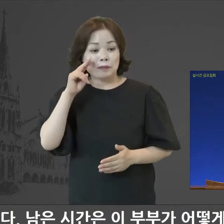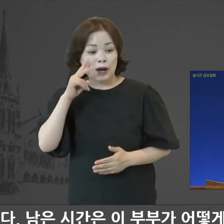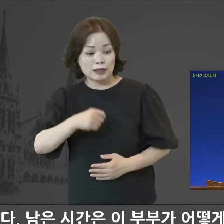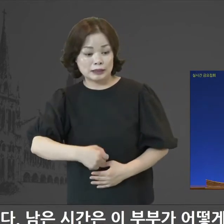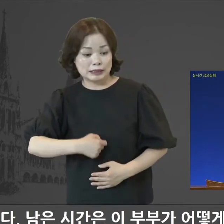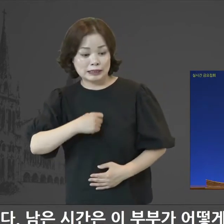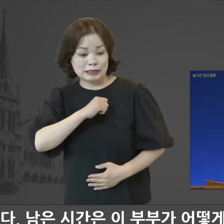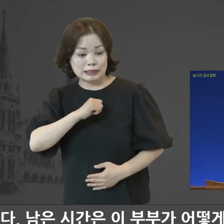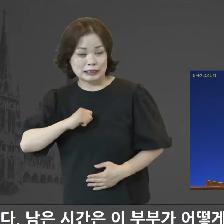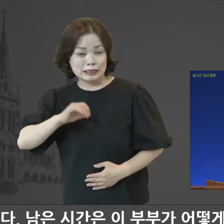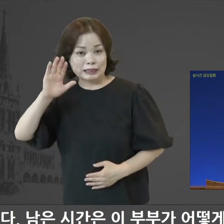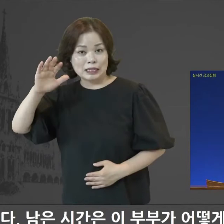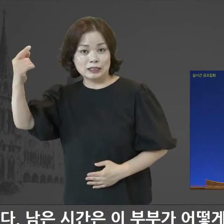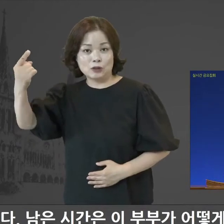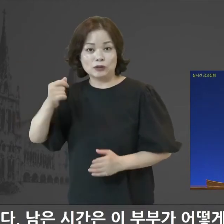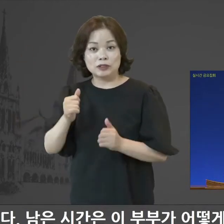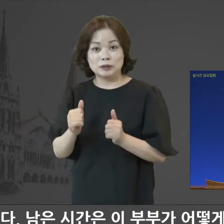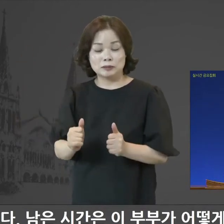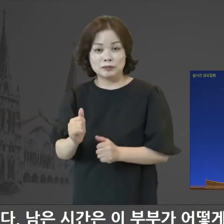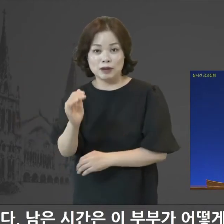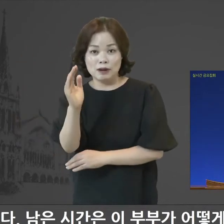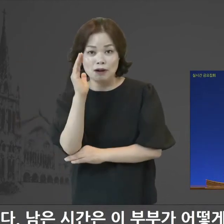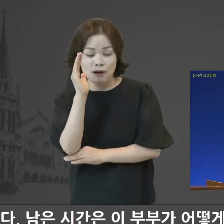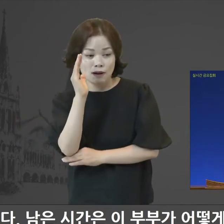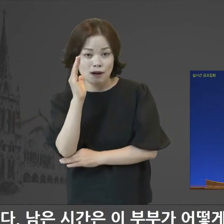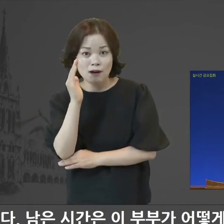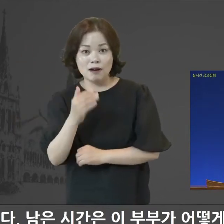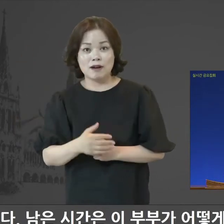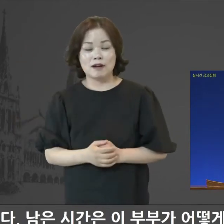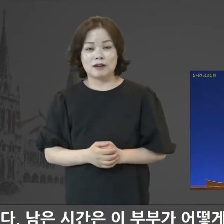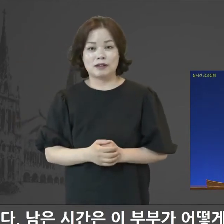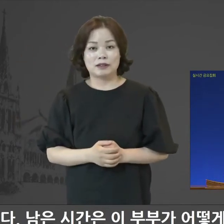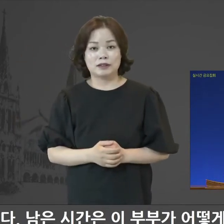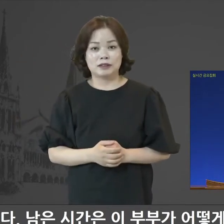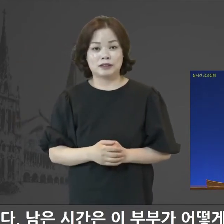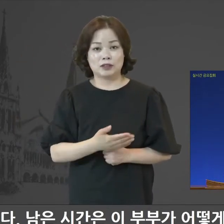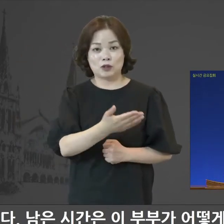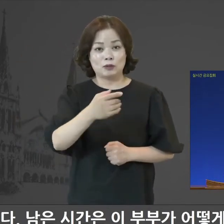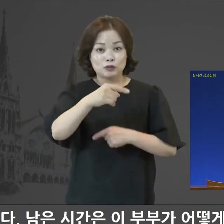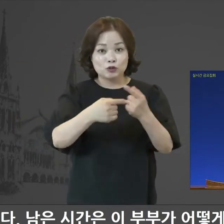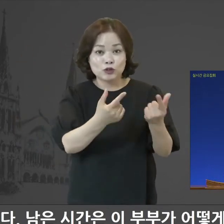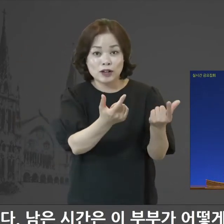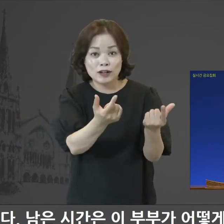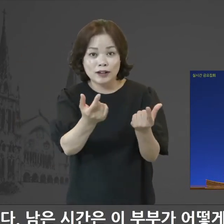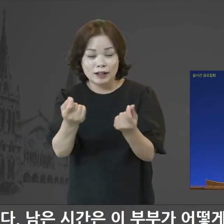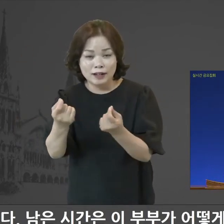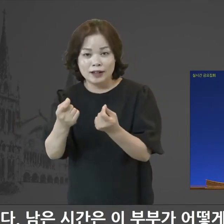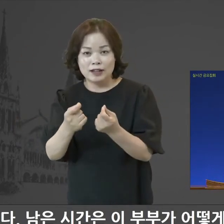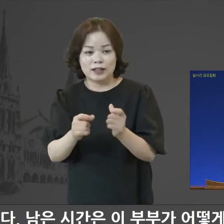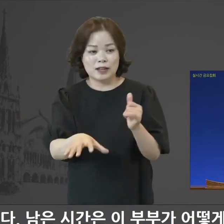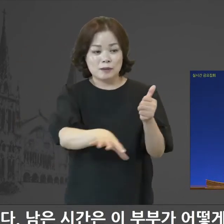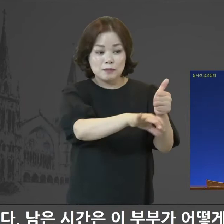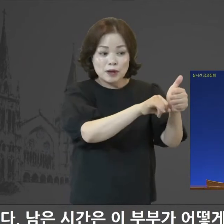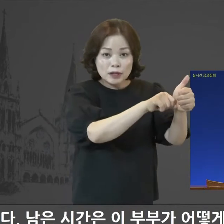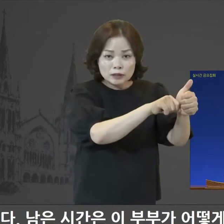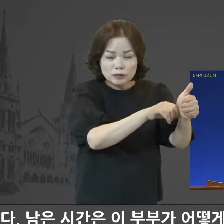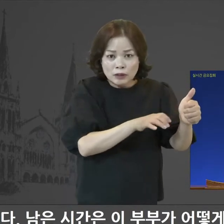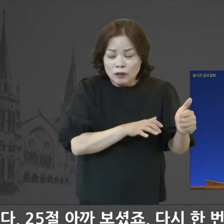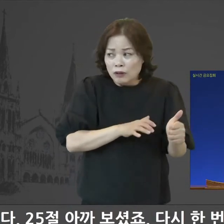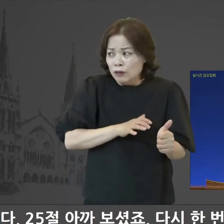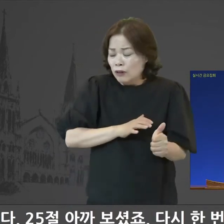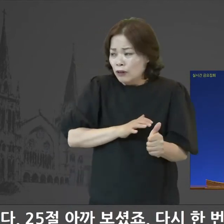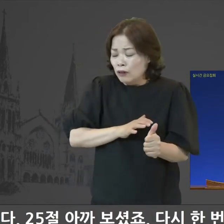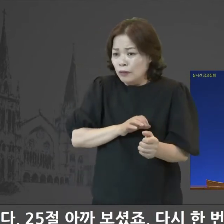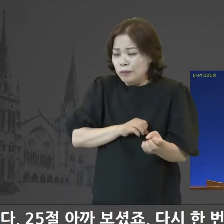의와 절제와 장차 오는 심판을 강론하니, 자, 여러분 뒷부분 읽어주시기 바랍니다. 시작. 벨릭스가